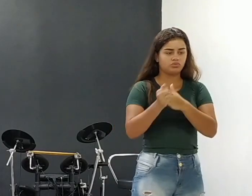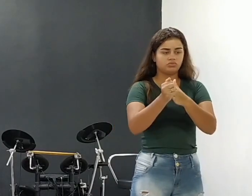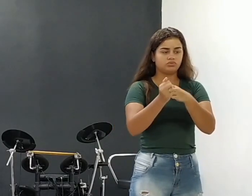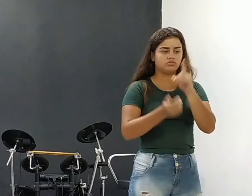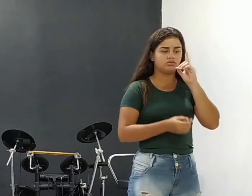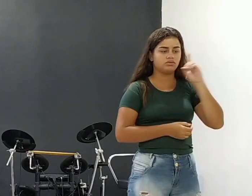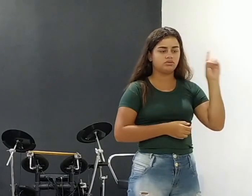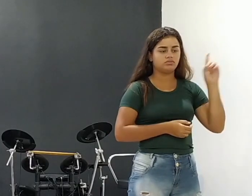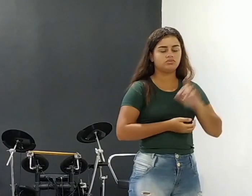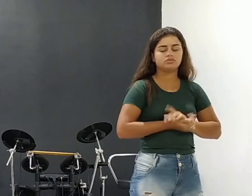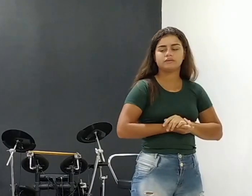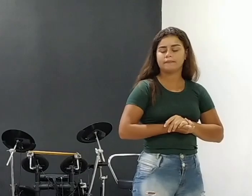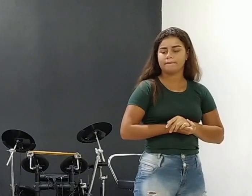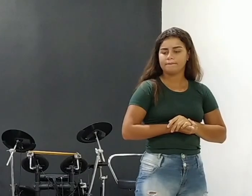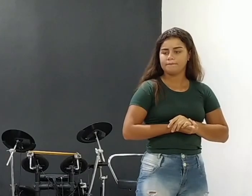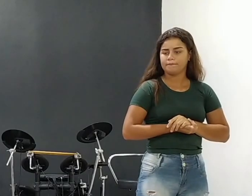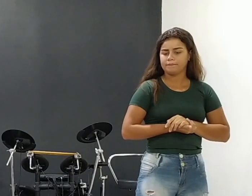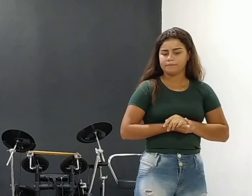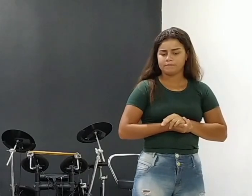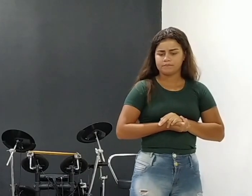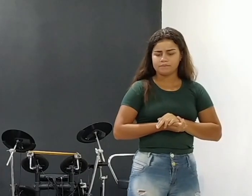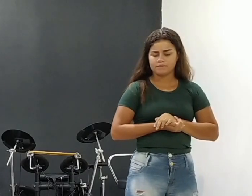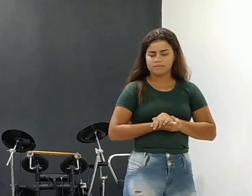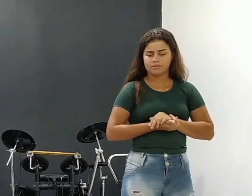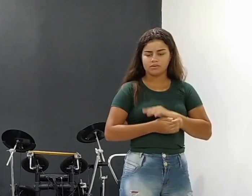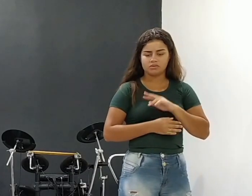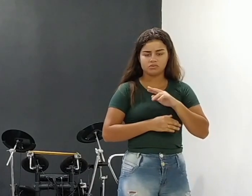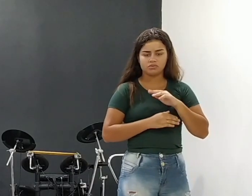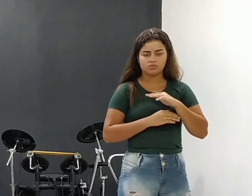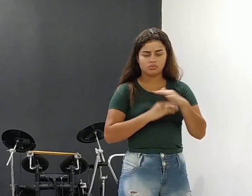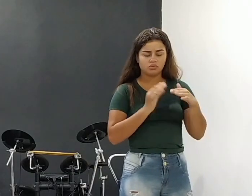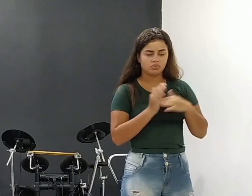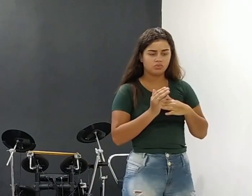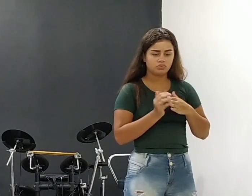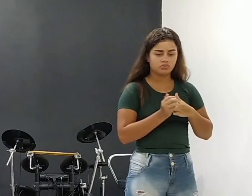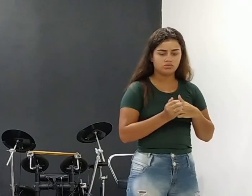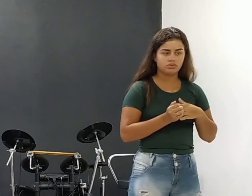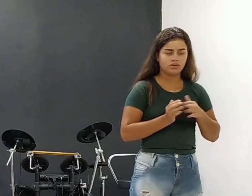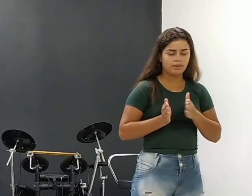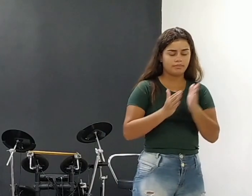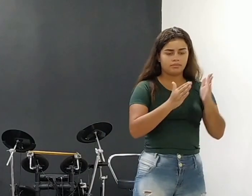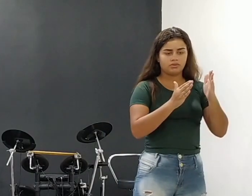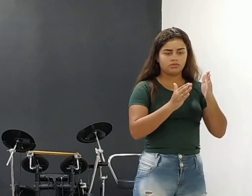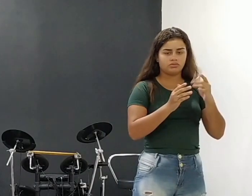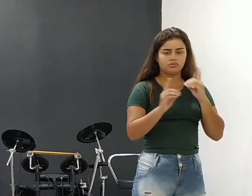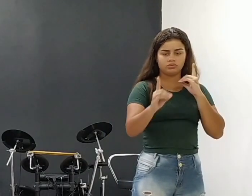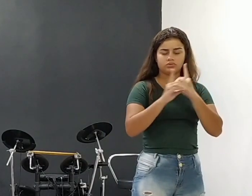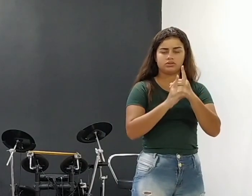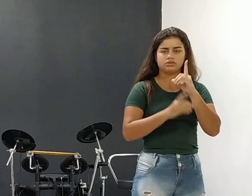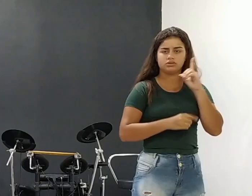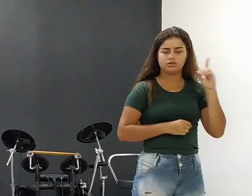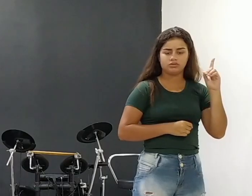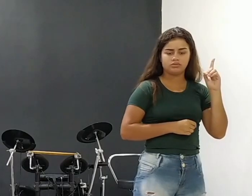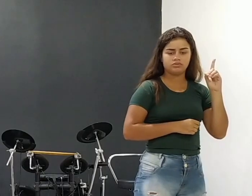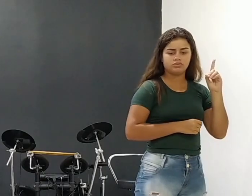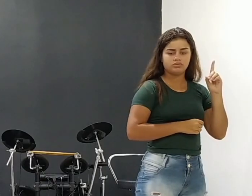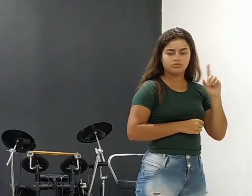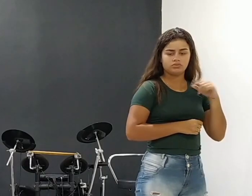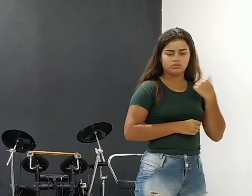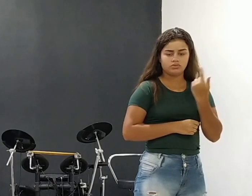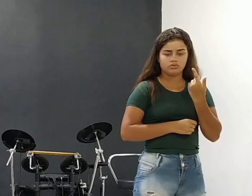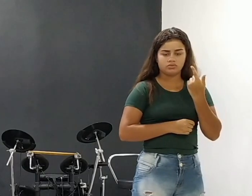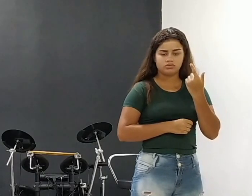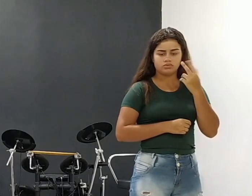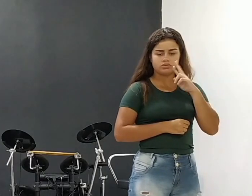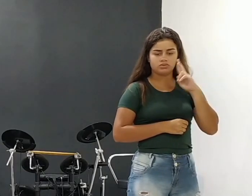Irmãos, se todos os caminhos levassem a Deus, o nosso Senhor e Salvador Jesus